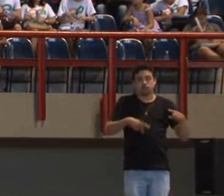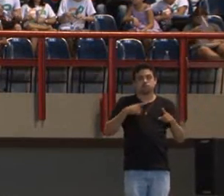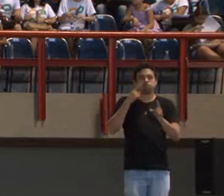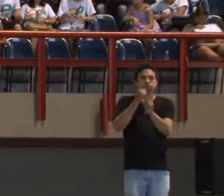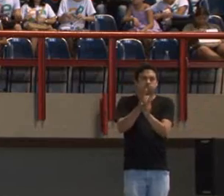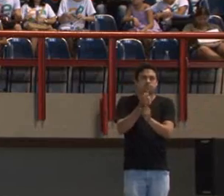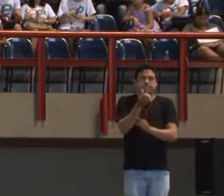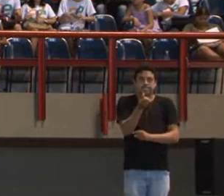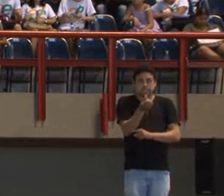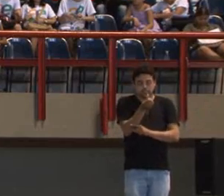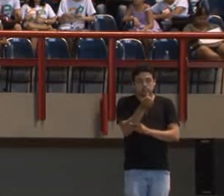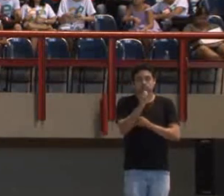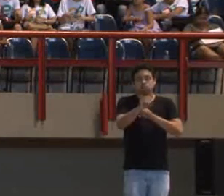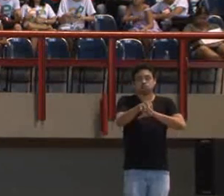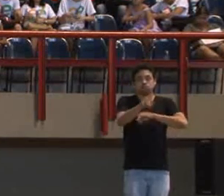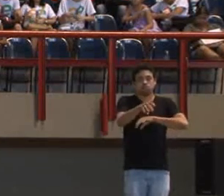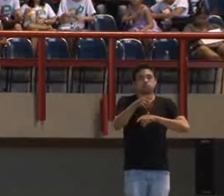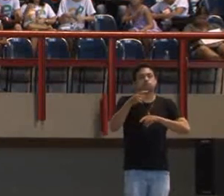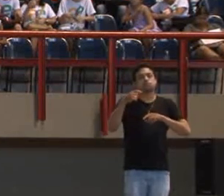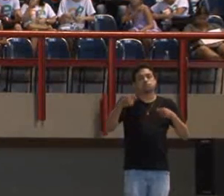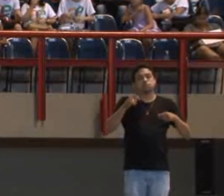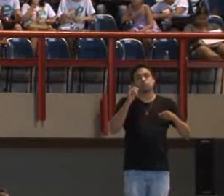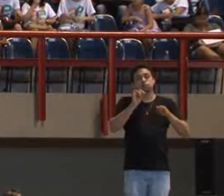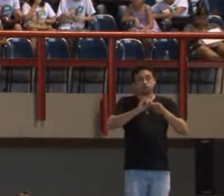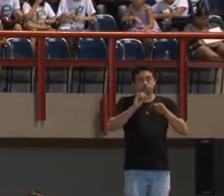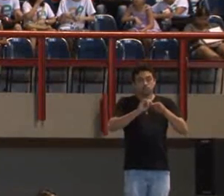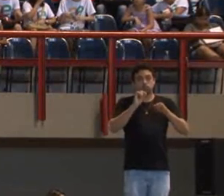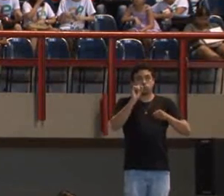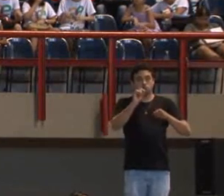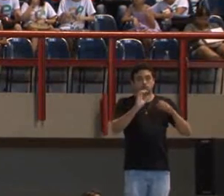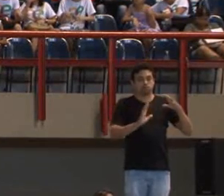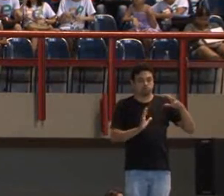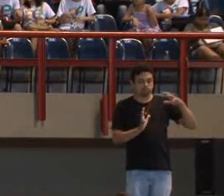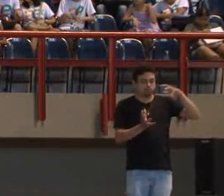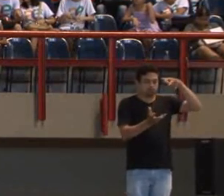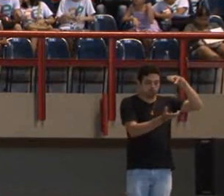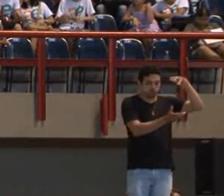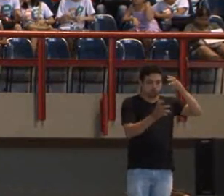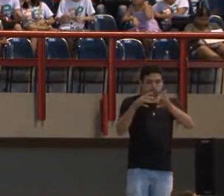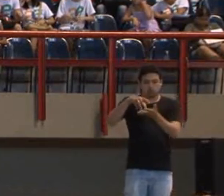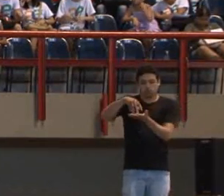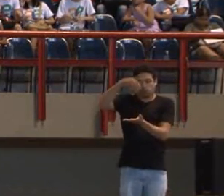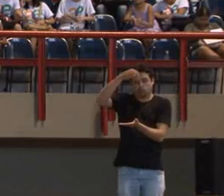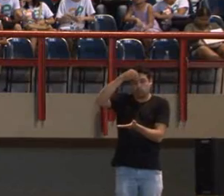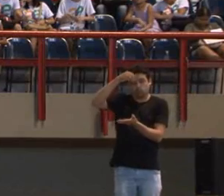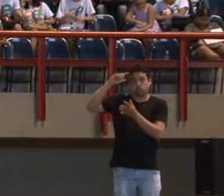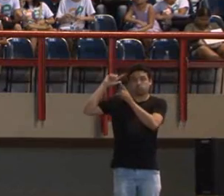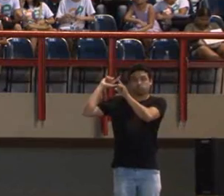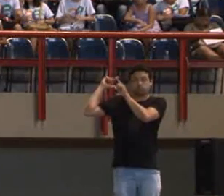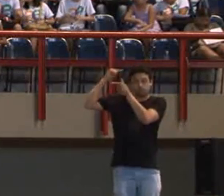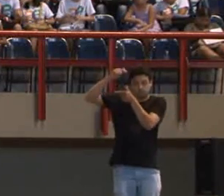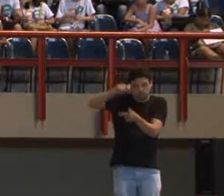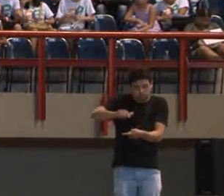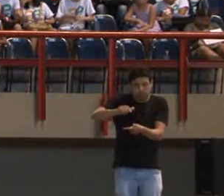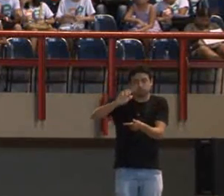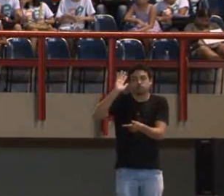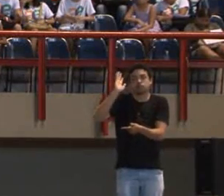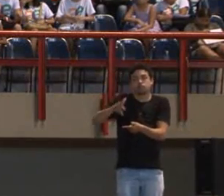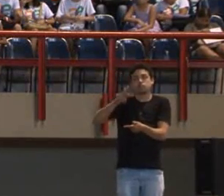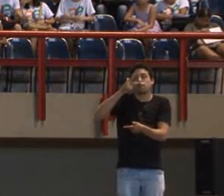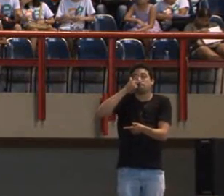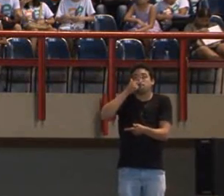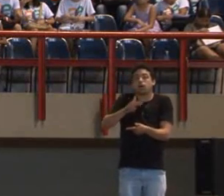vocês e precisamos fazer um link entre o conteúdo tradicional de física, aquela coisa que às vezes